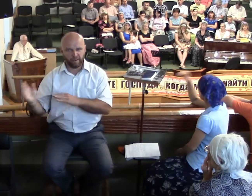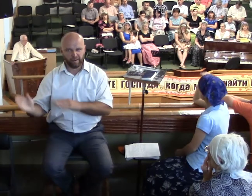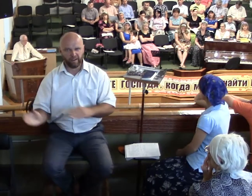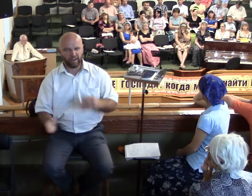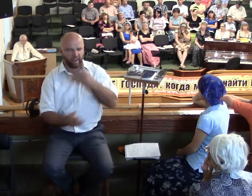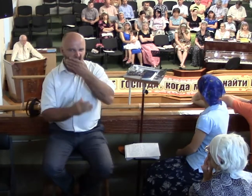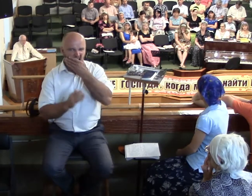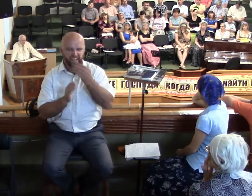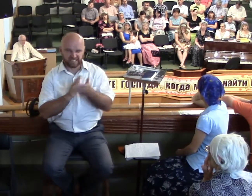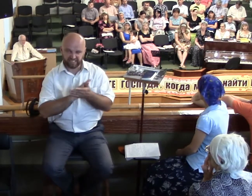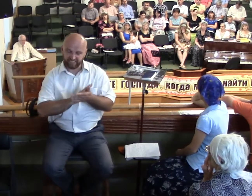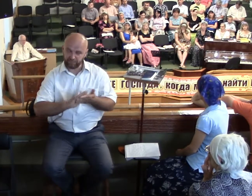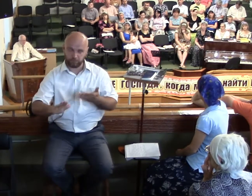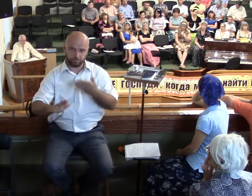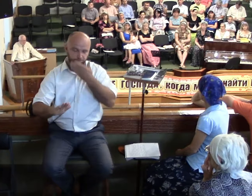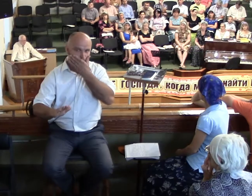постоянно, святой.